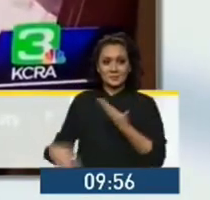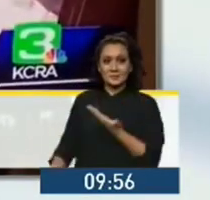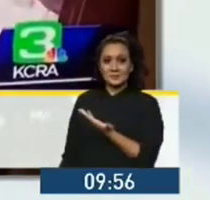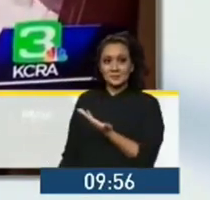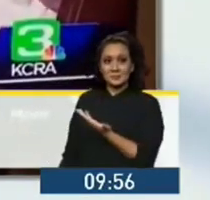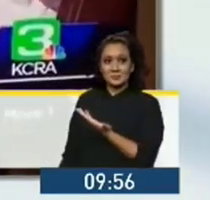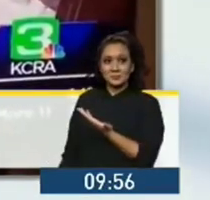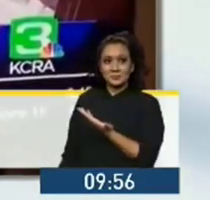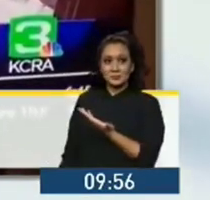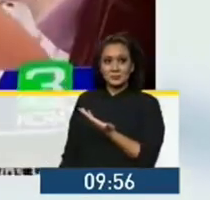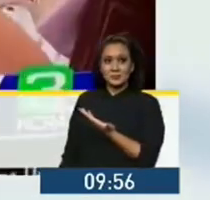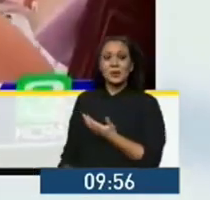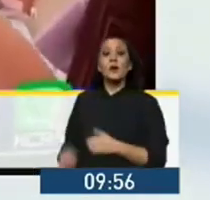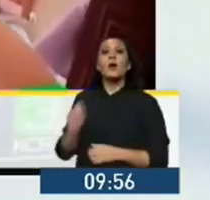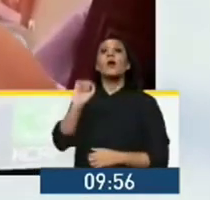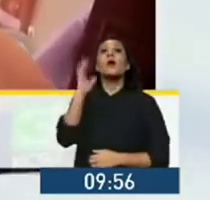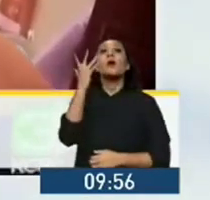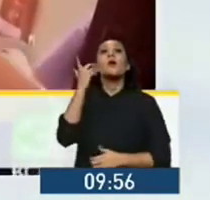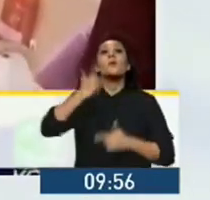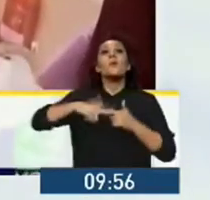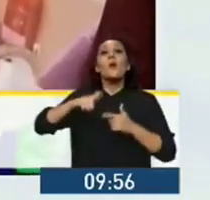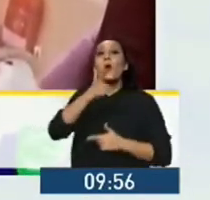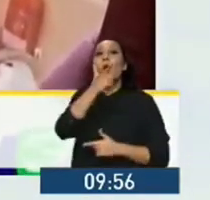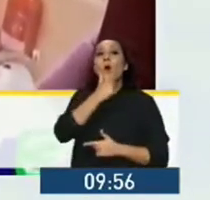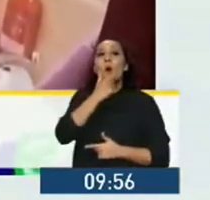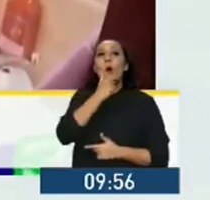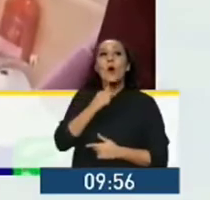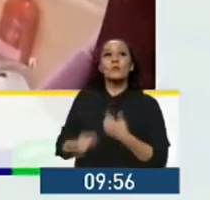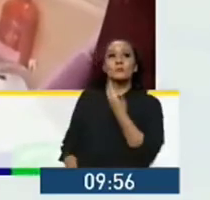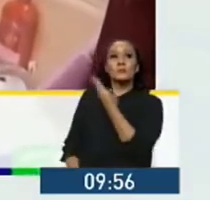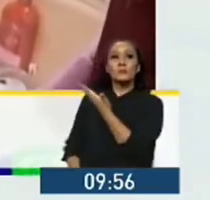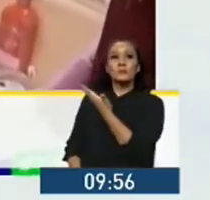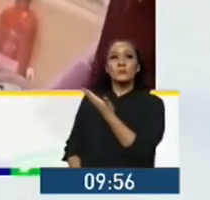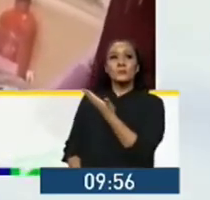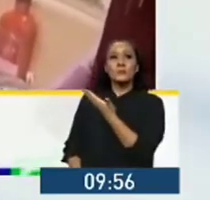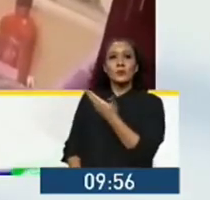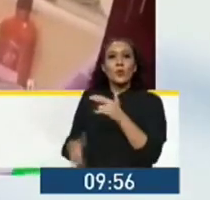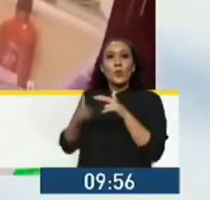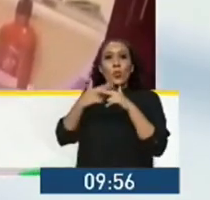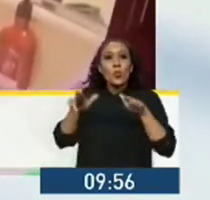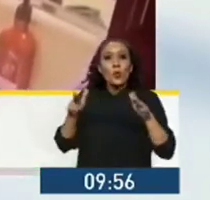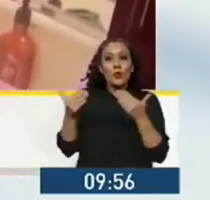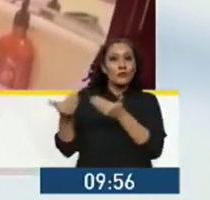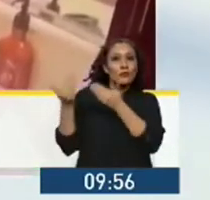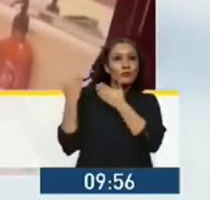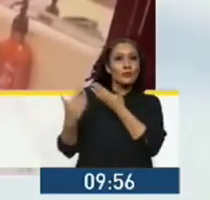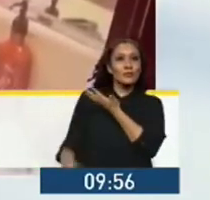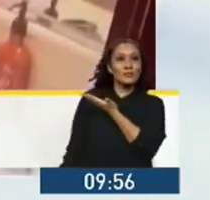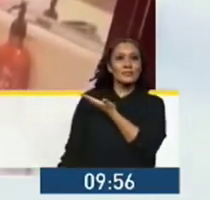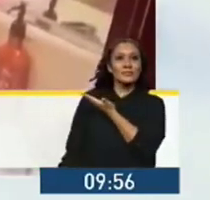foi obra do marido, que estava pelado ao fundo.